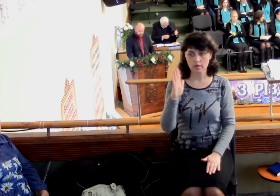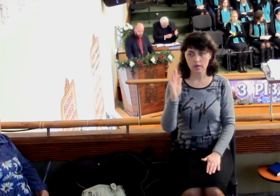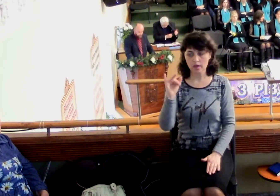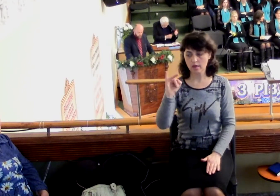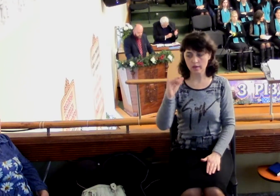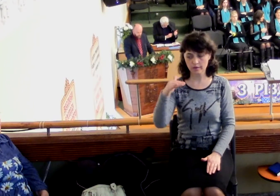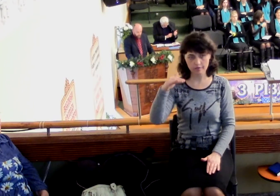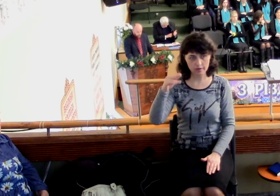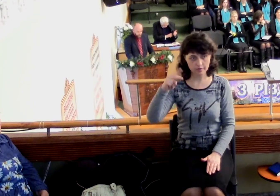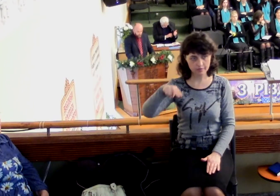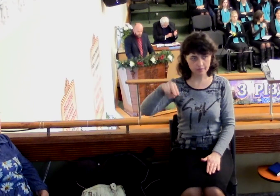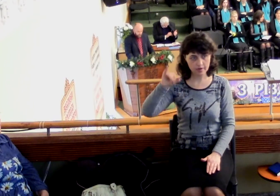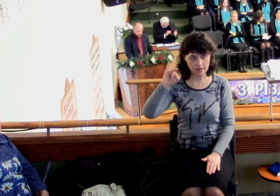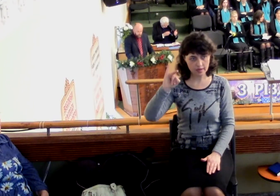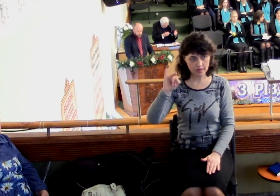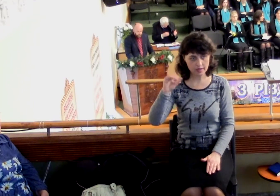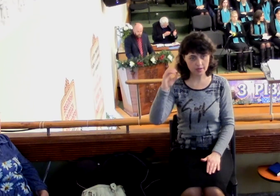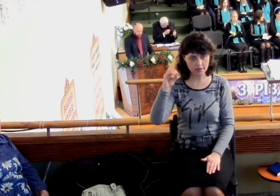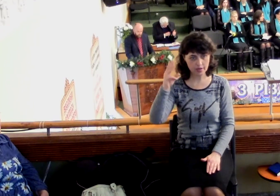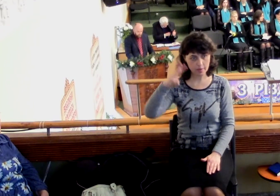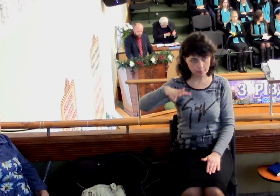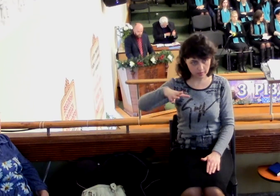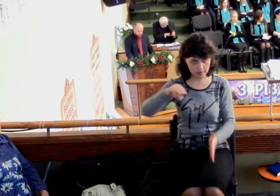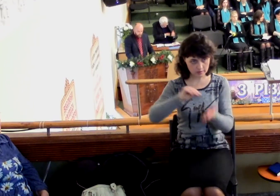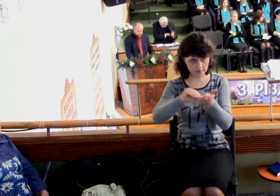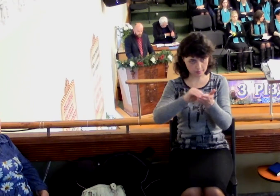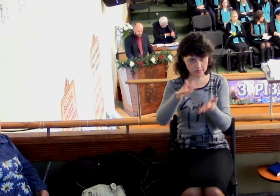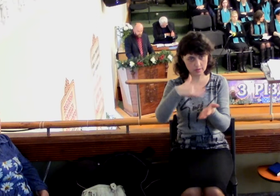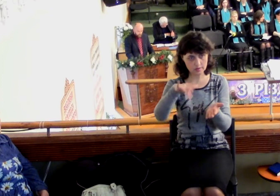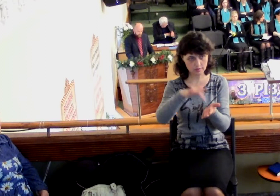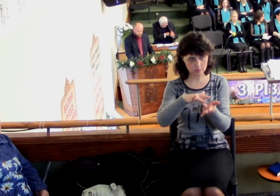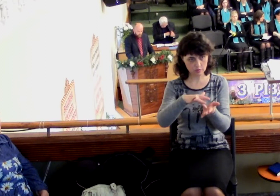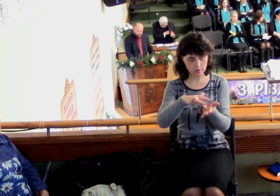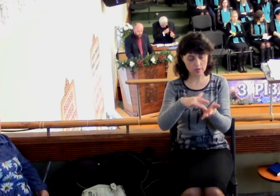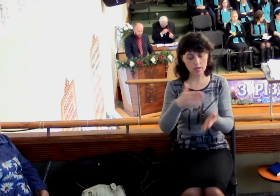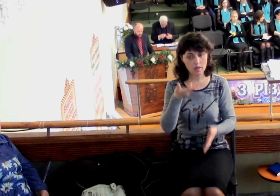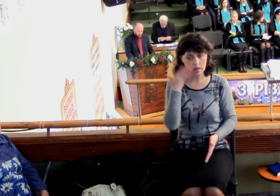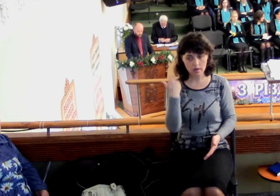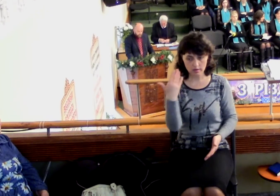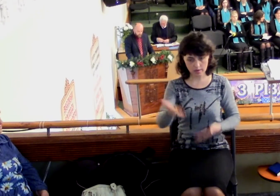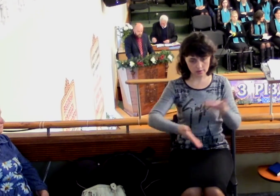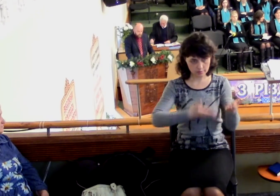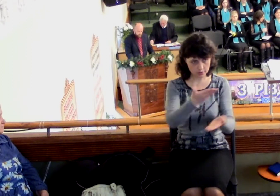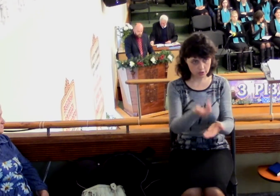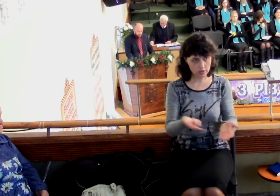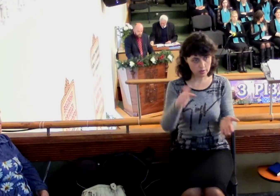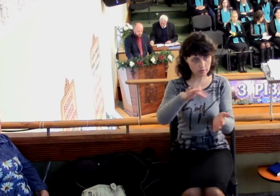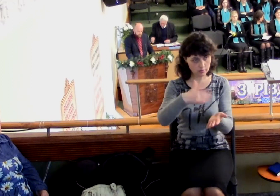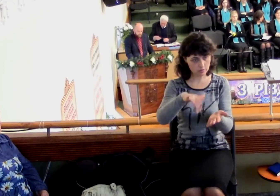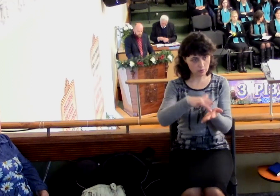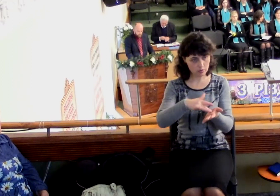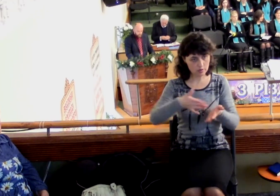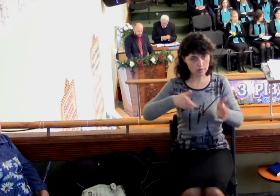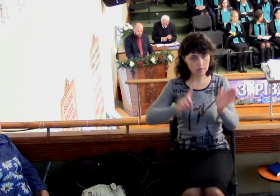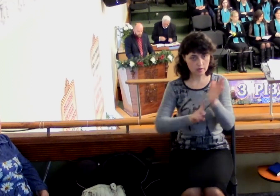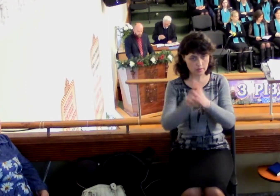которая была беременна. Когда же они были там, настало время родить ей, и родила сына своего